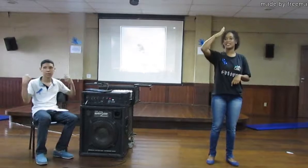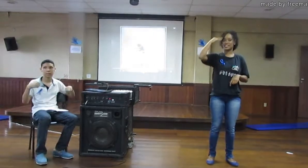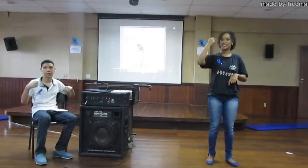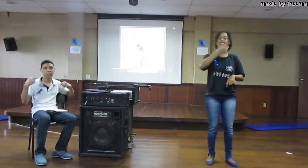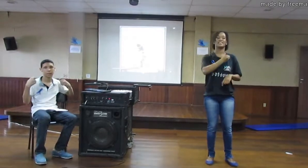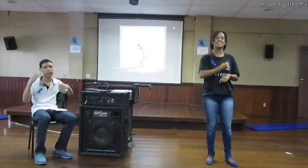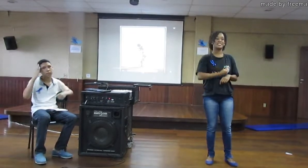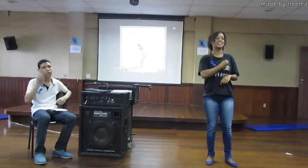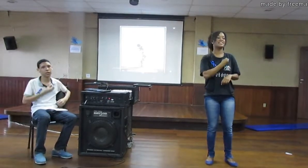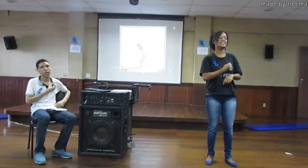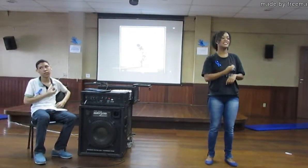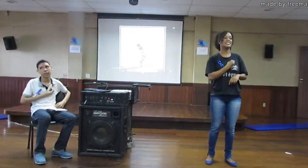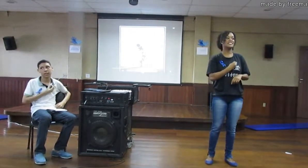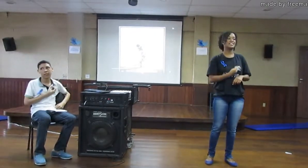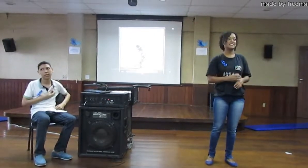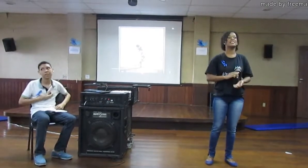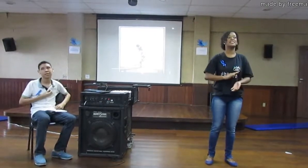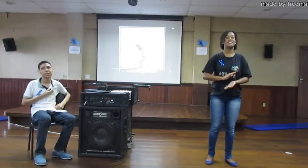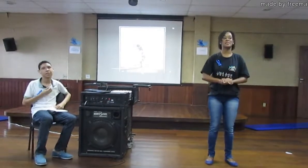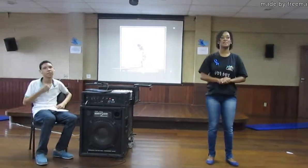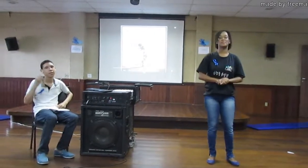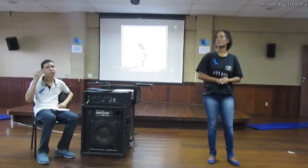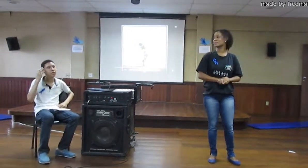viver. Saber viver.